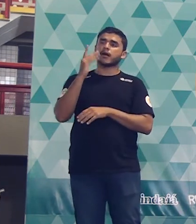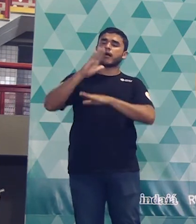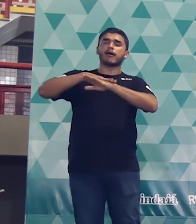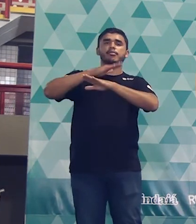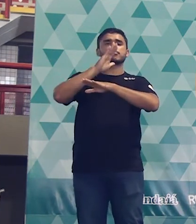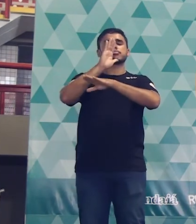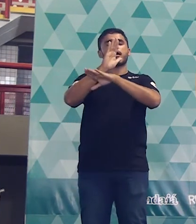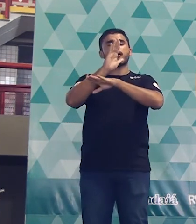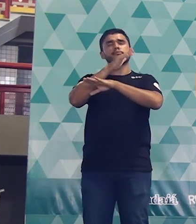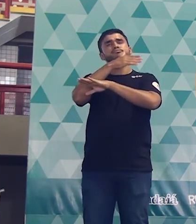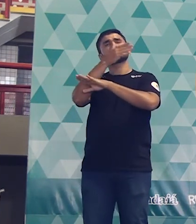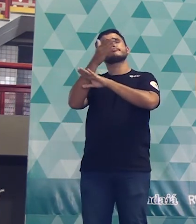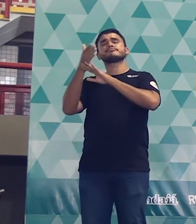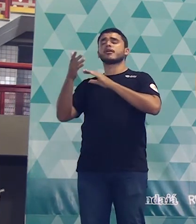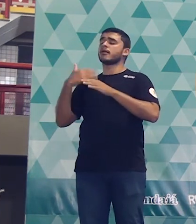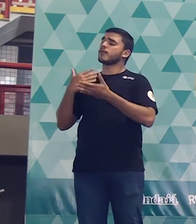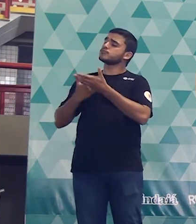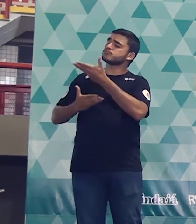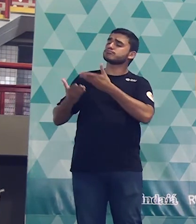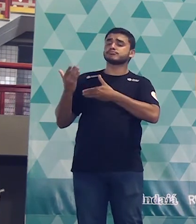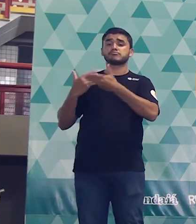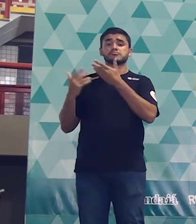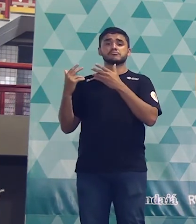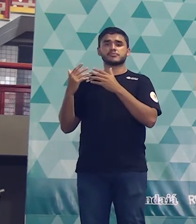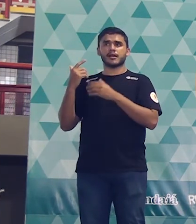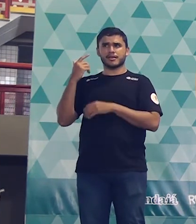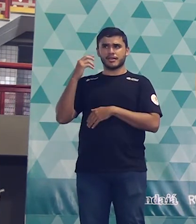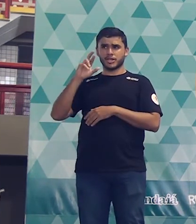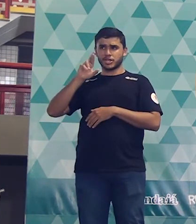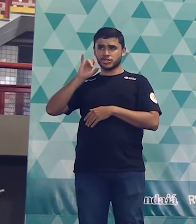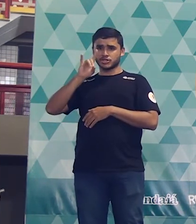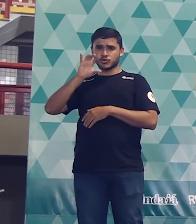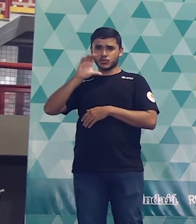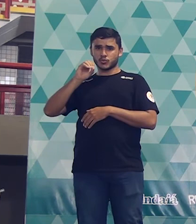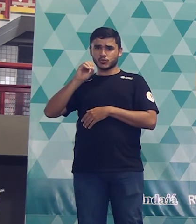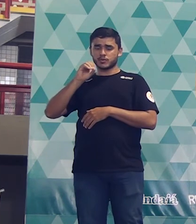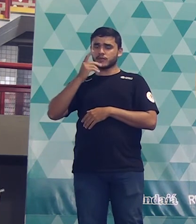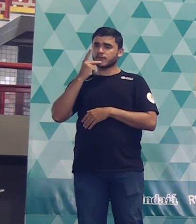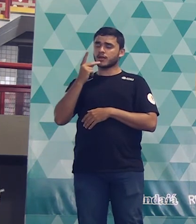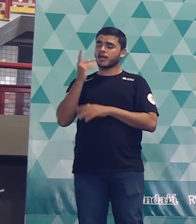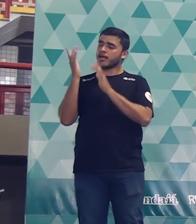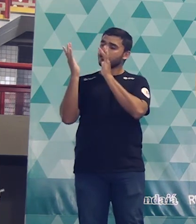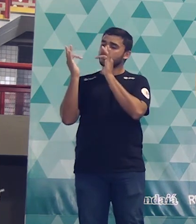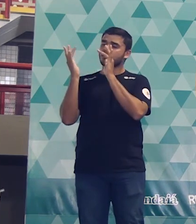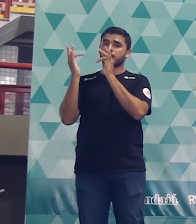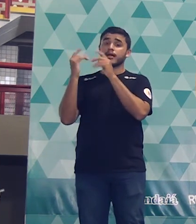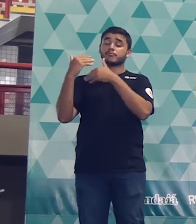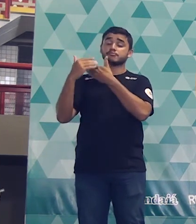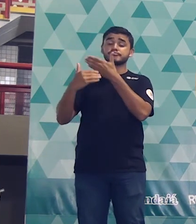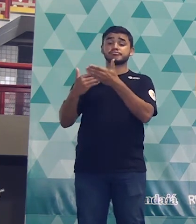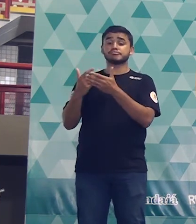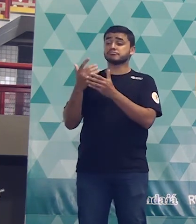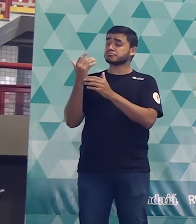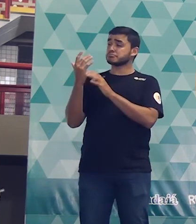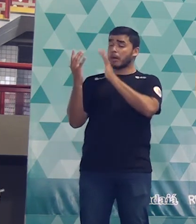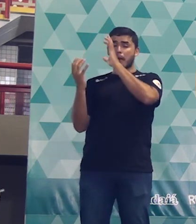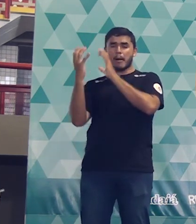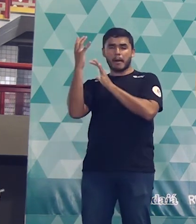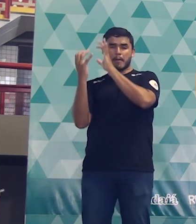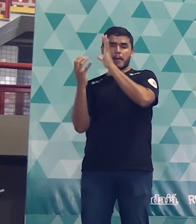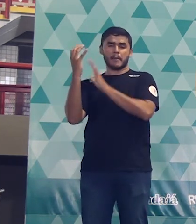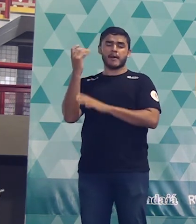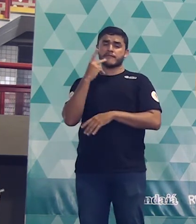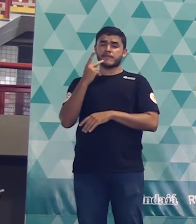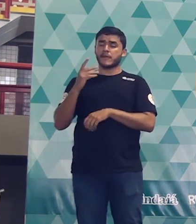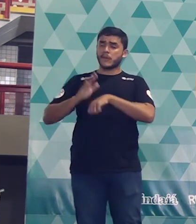inteiras, confesso. Ridículo só porque nunca mais. Depois do ridículo, o melhor do namoro são as brigas. Quem diz que nunca com quem